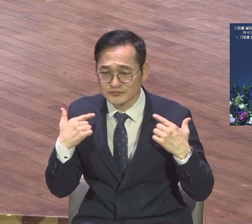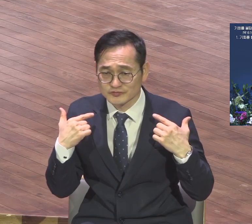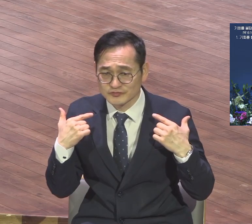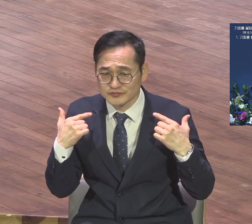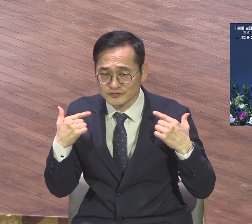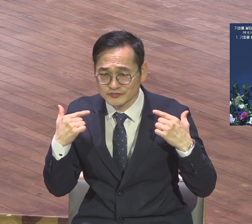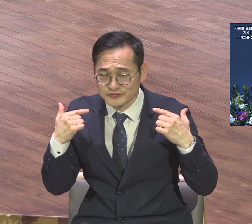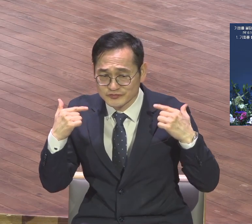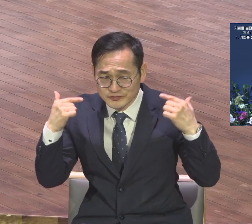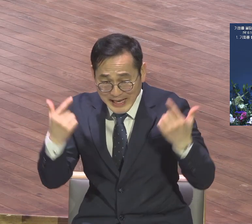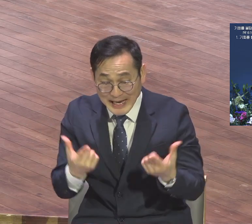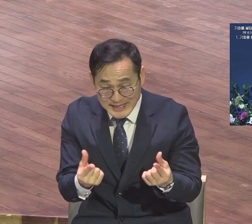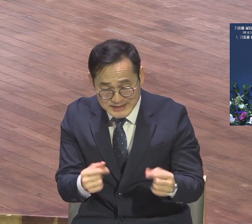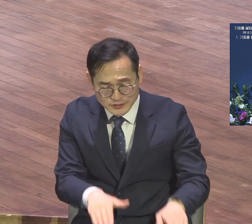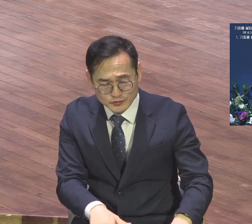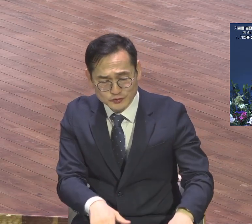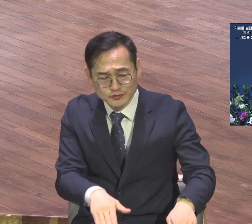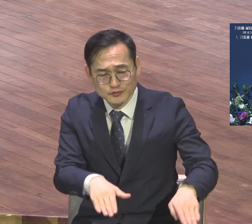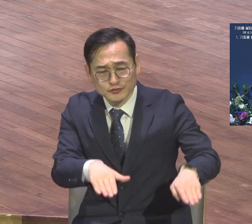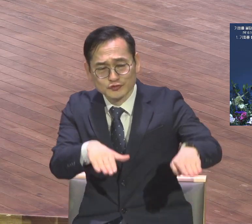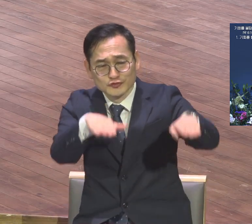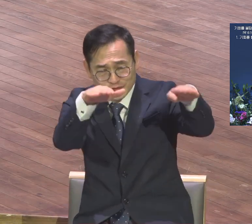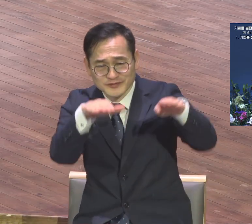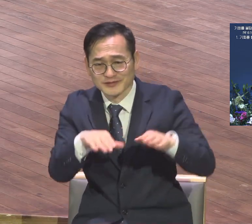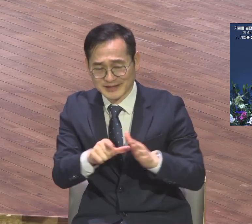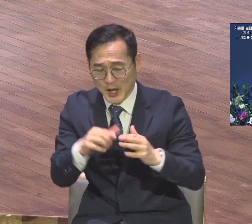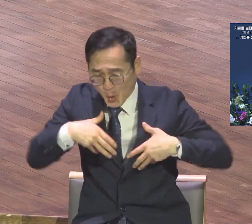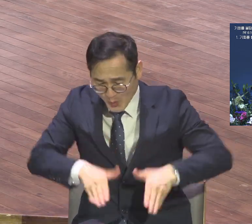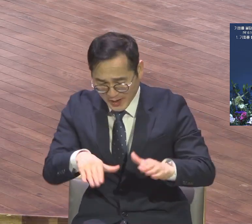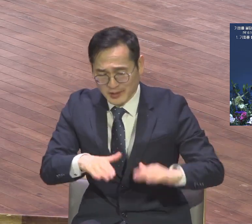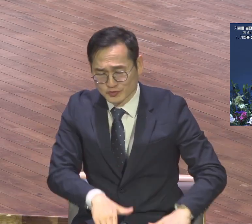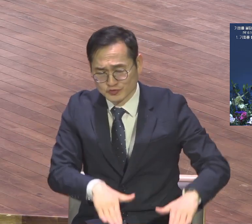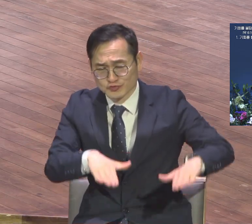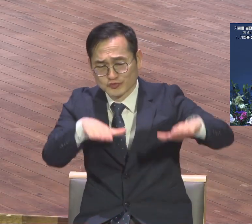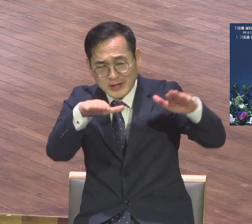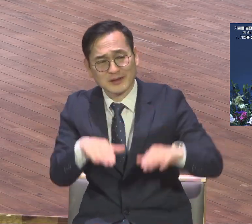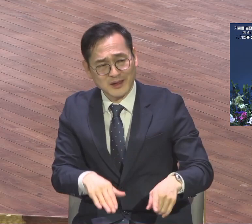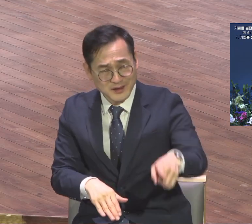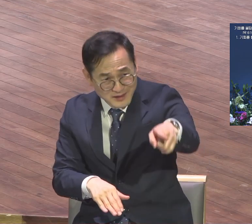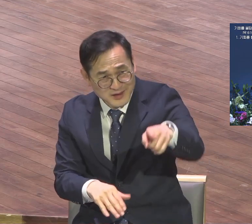은혜 받겠냐고. 아, 내가 저건 줄 잘 아는데 이러고 있죠.